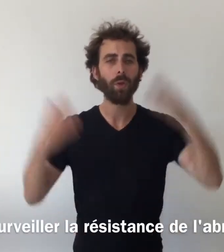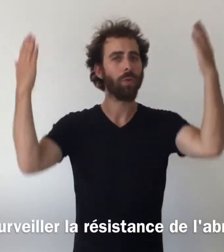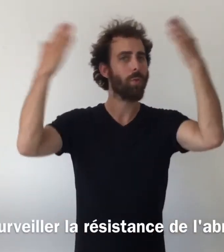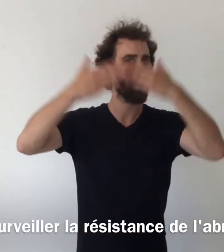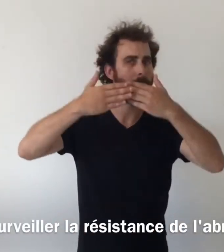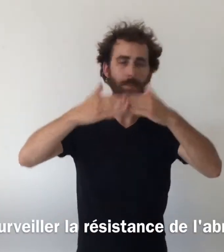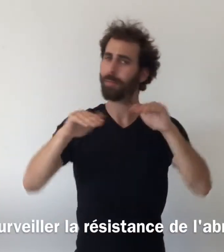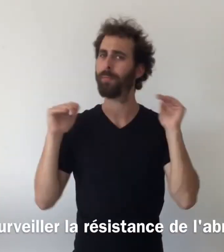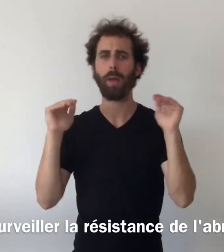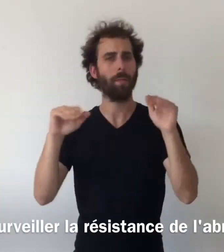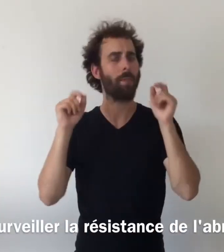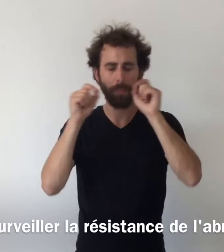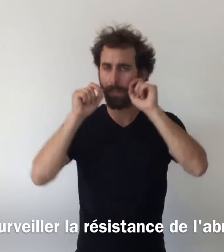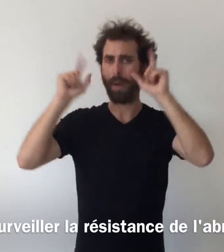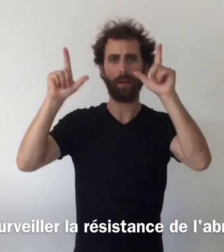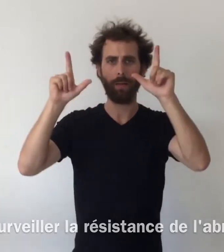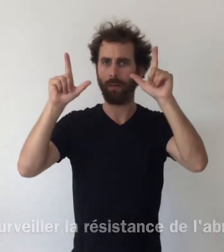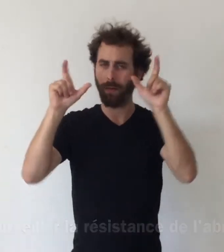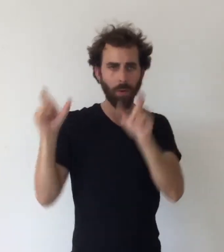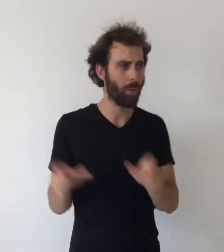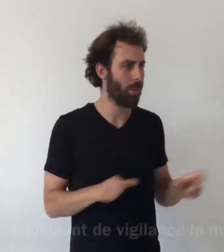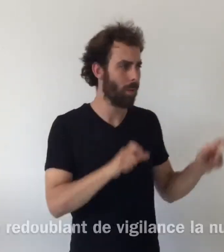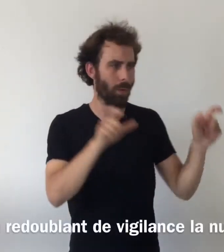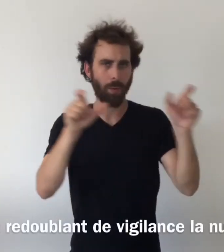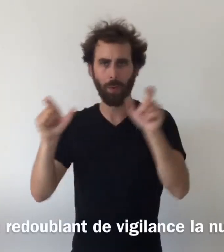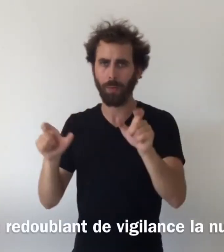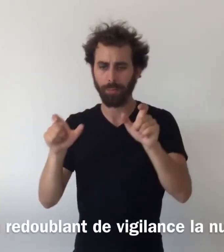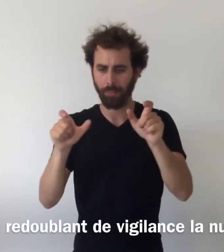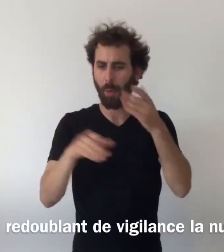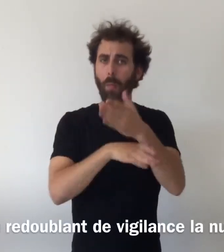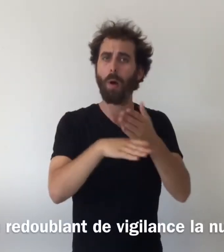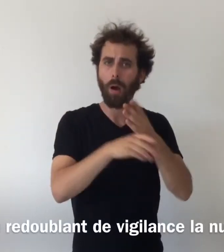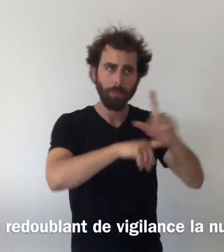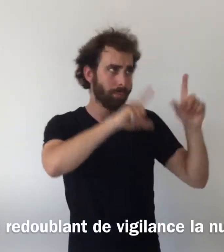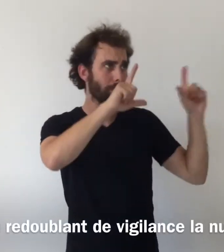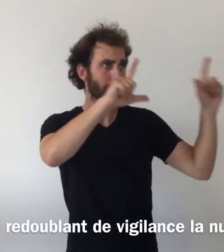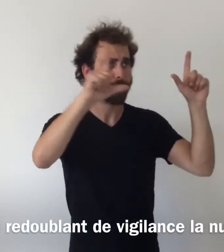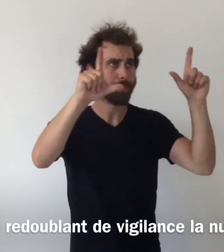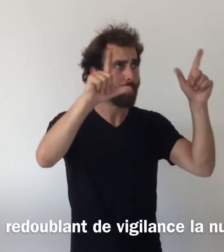Surveillez la résistance de l'abri en redoublant de vigilance la nuit.